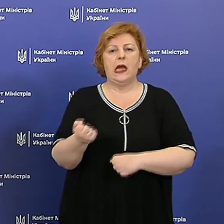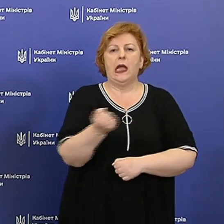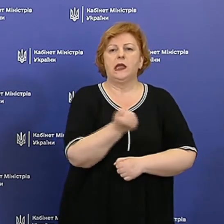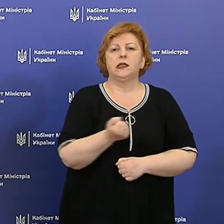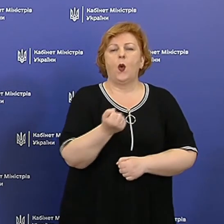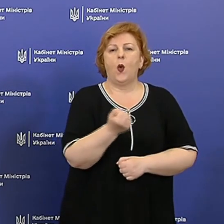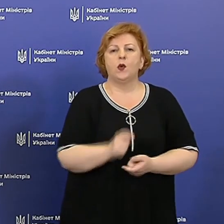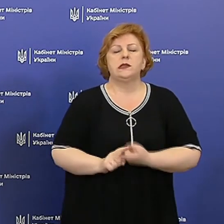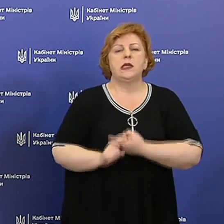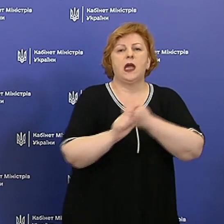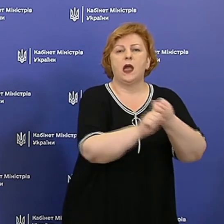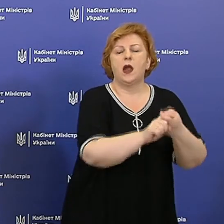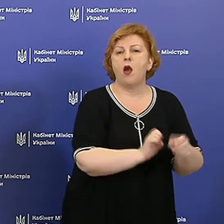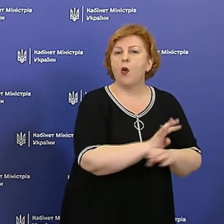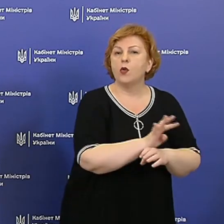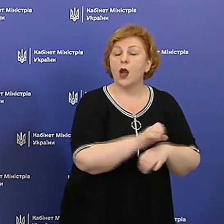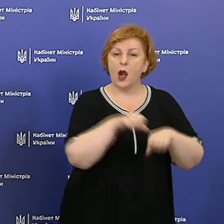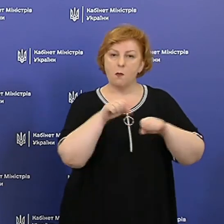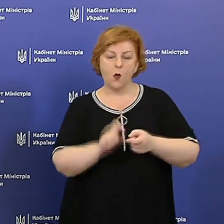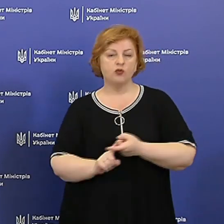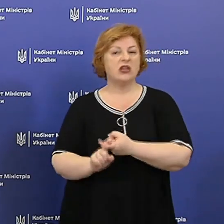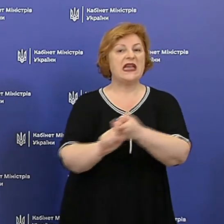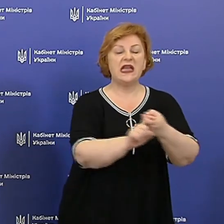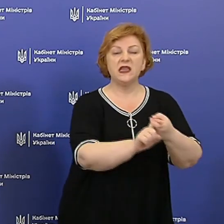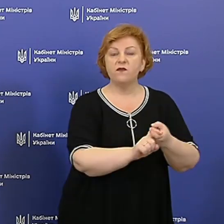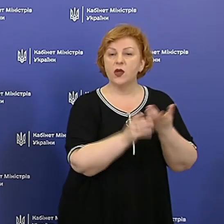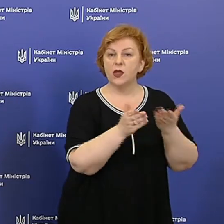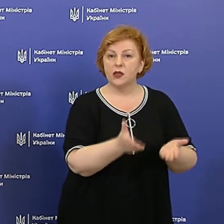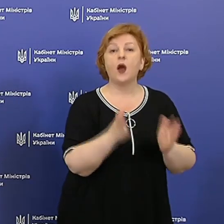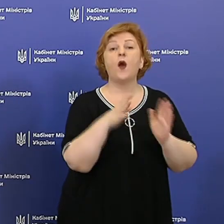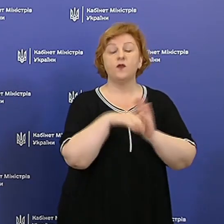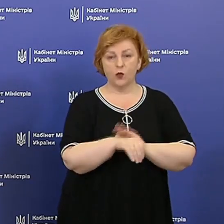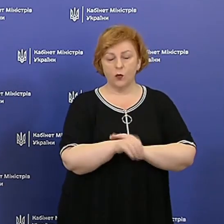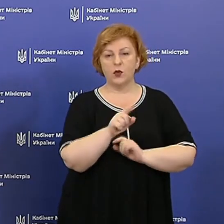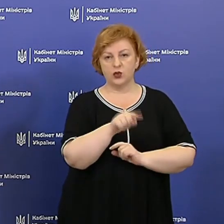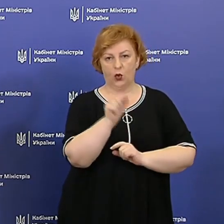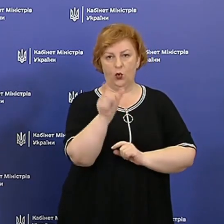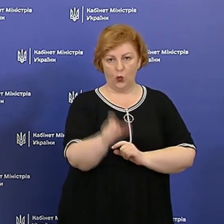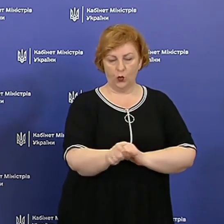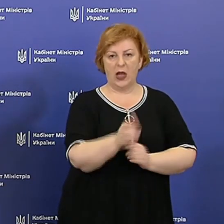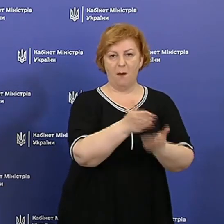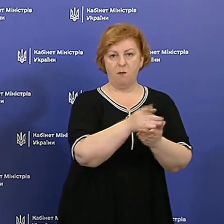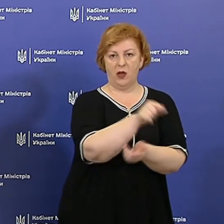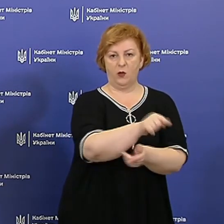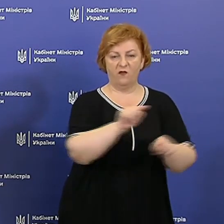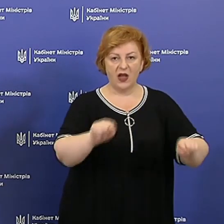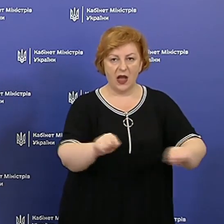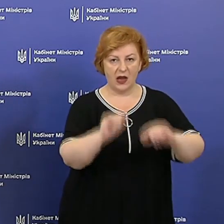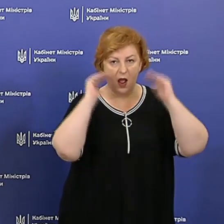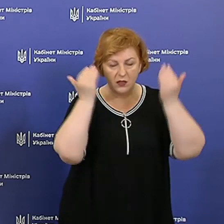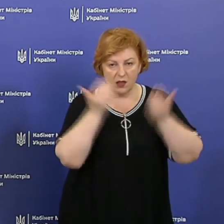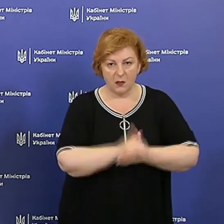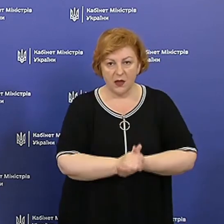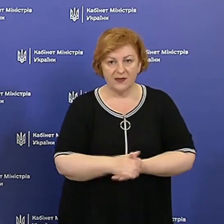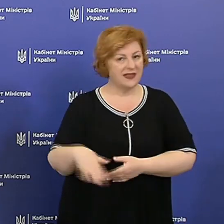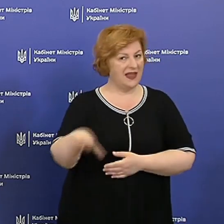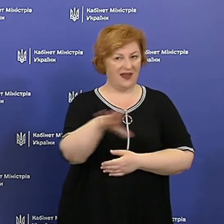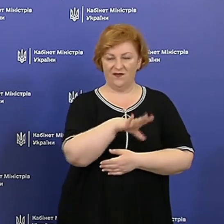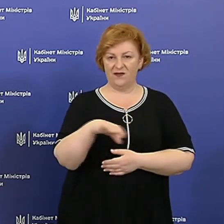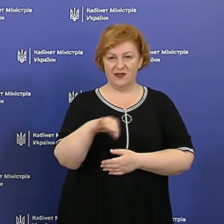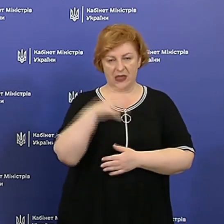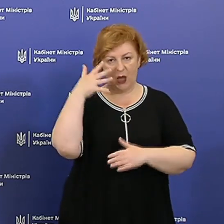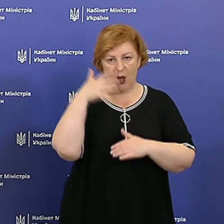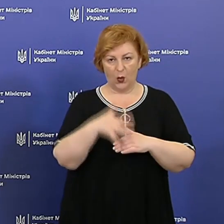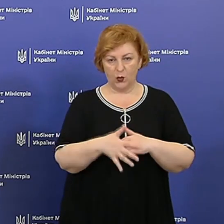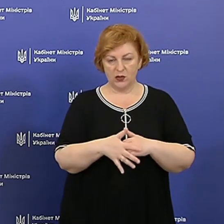носієм коронавірусної інфекції, і він може інфікувати в тому числі ту людину, яка перебуває в реанімації. Ви всі розумієте,